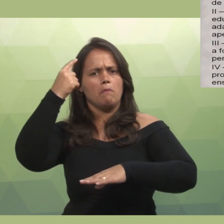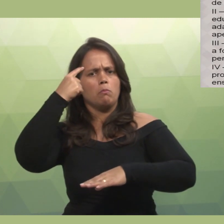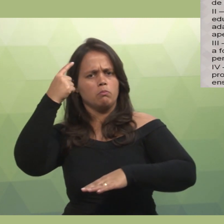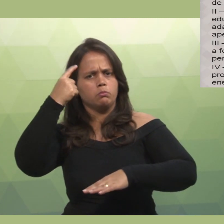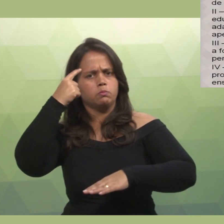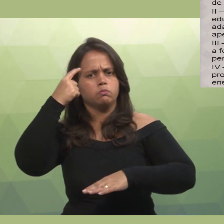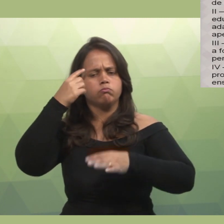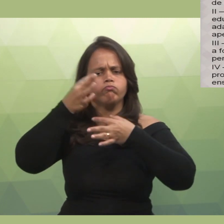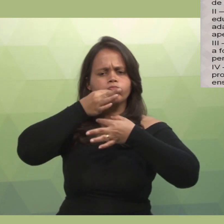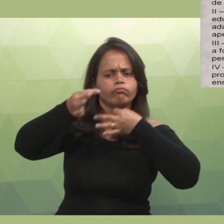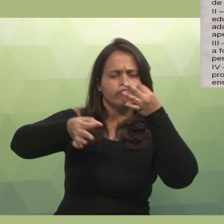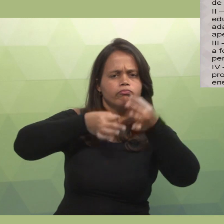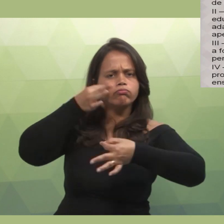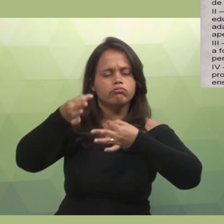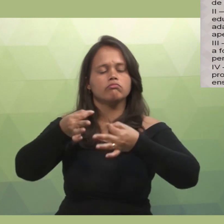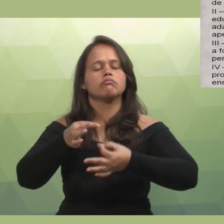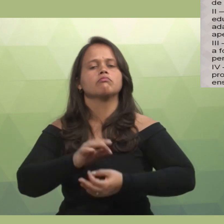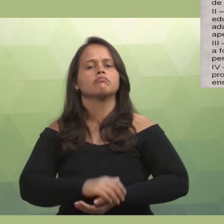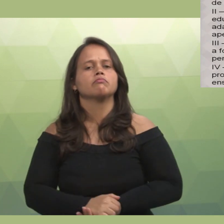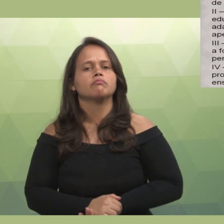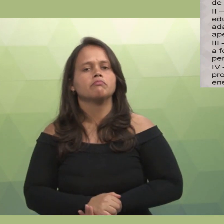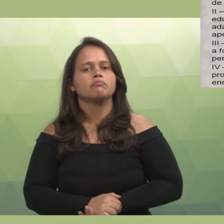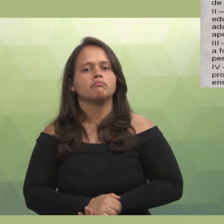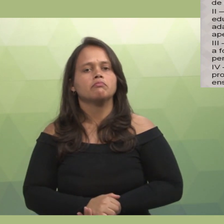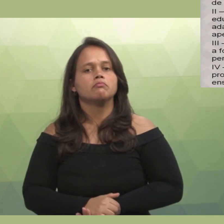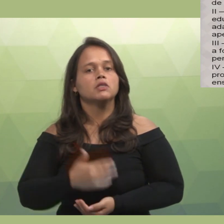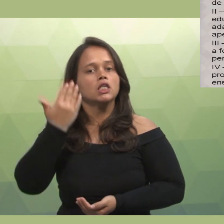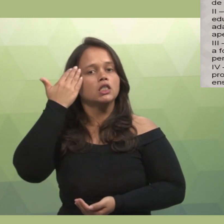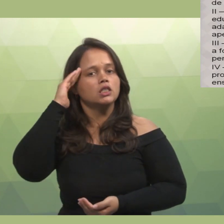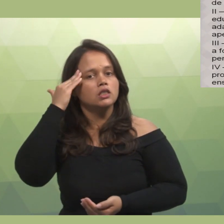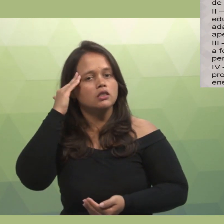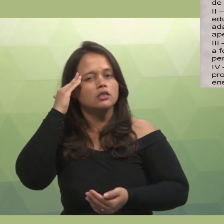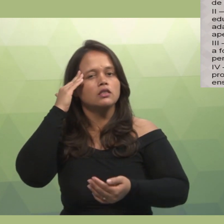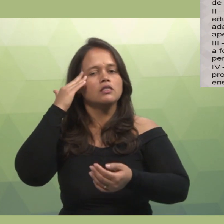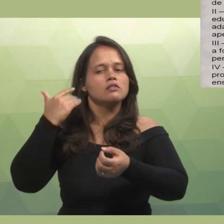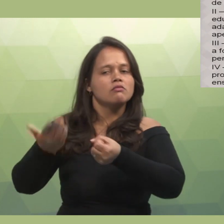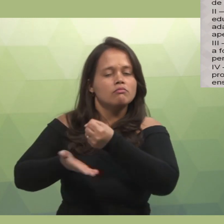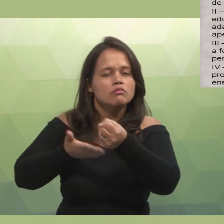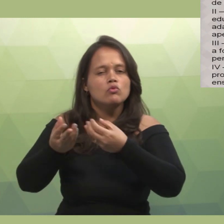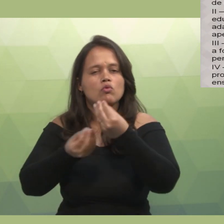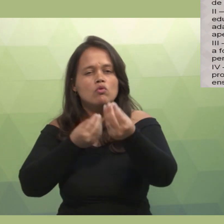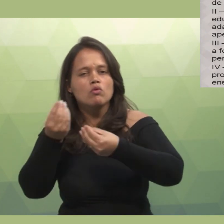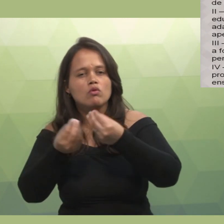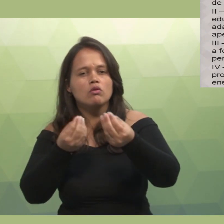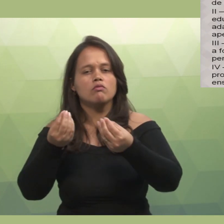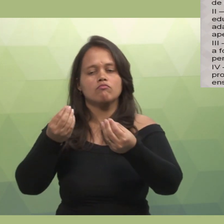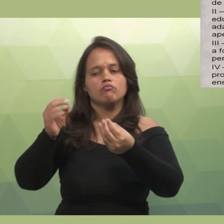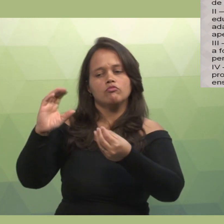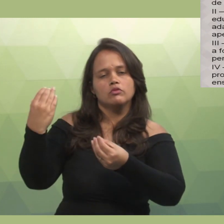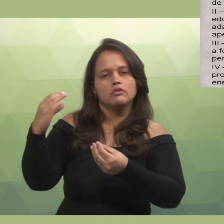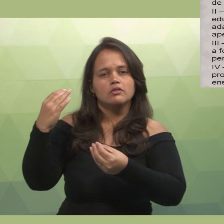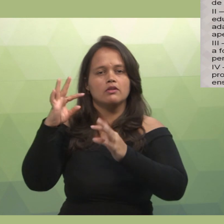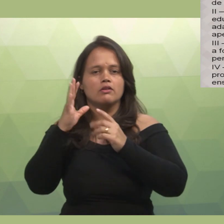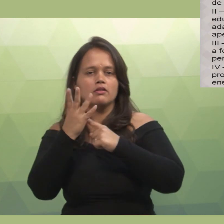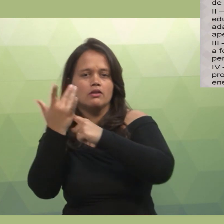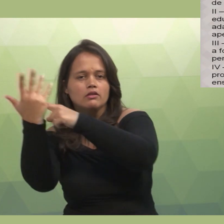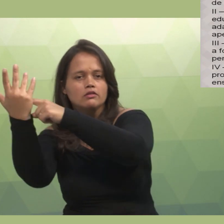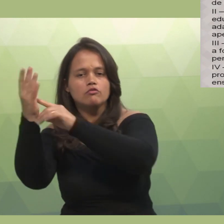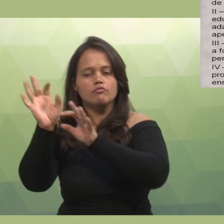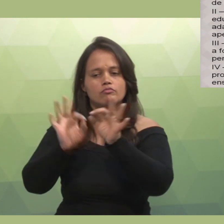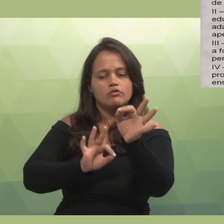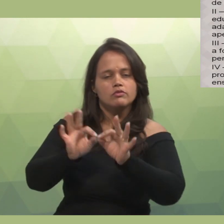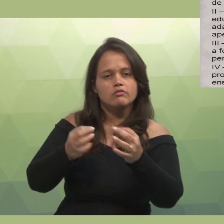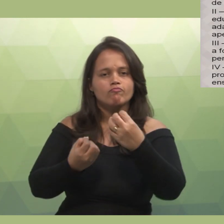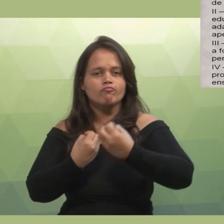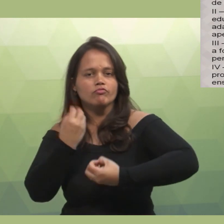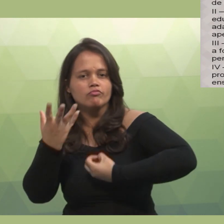a compreensão dos fundamentos científico-tecnológicos dos processos produtivos, relacionando a teoria